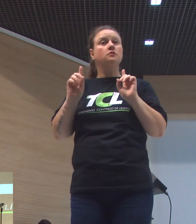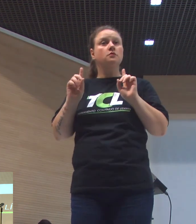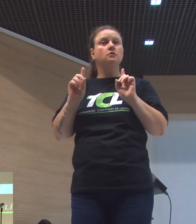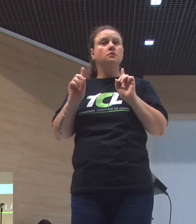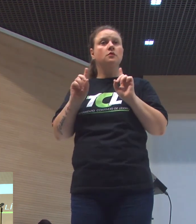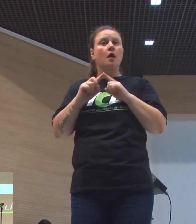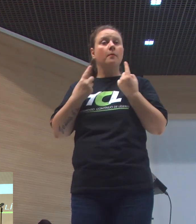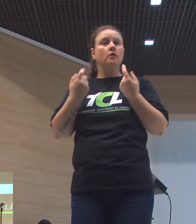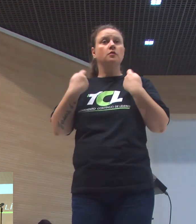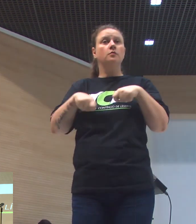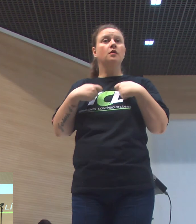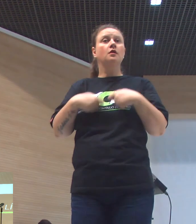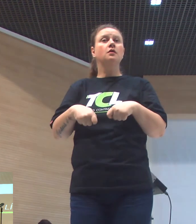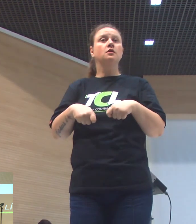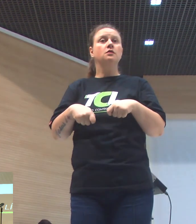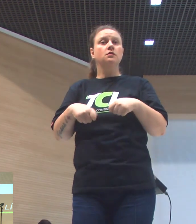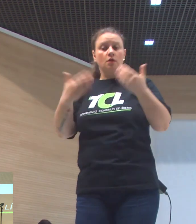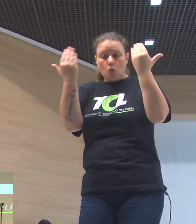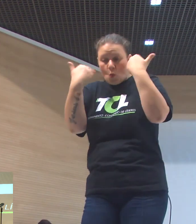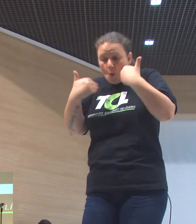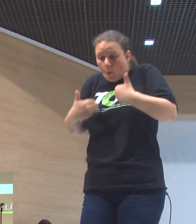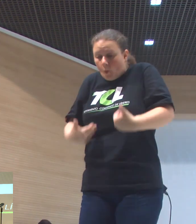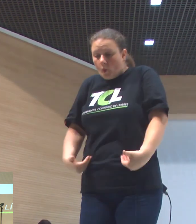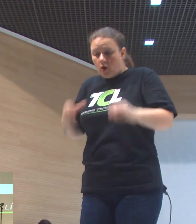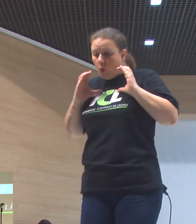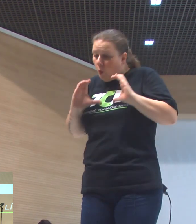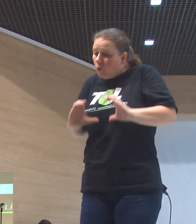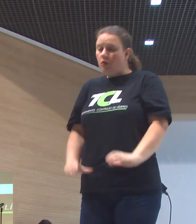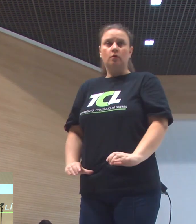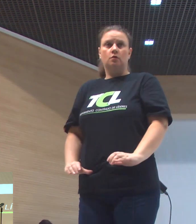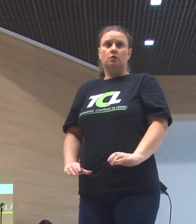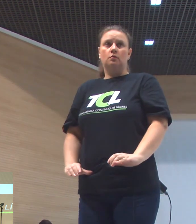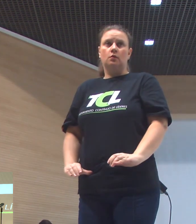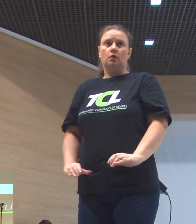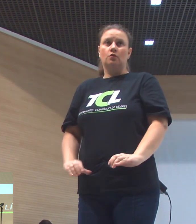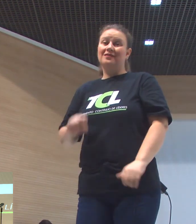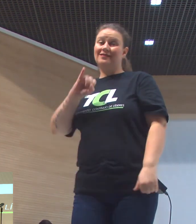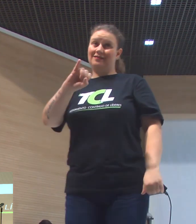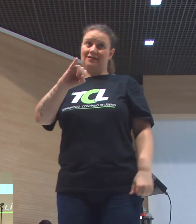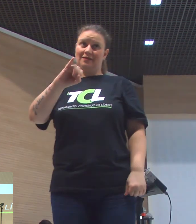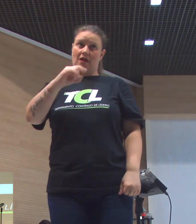de que maneira, em que lugar nós temos a devida autoridade para falar determinadas coisas.